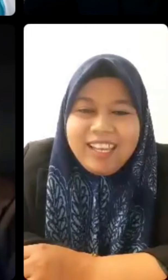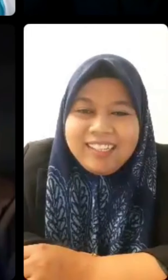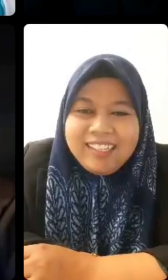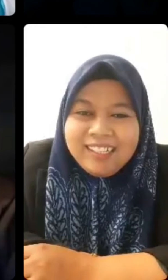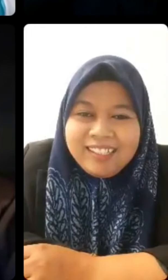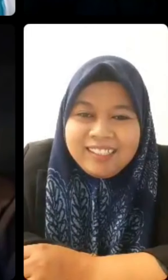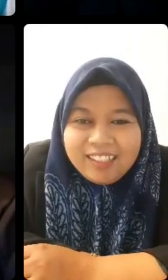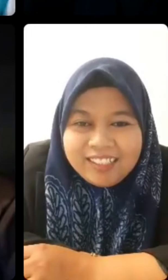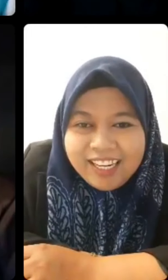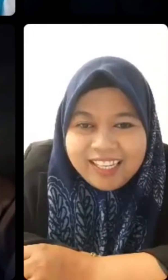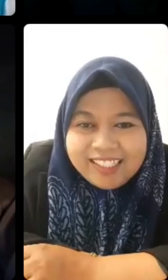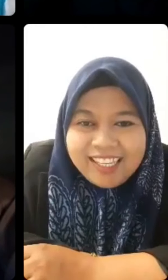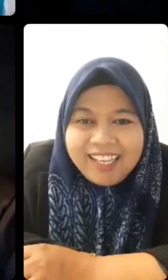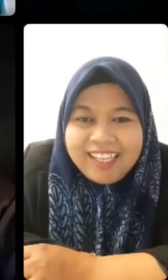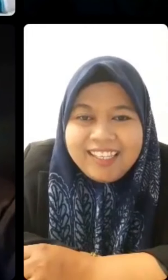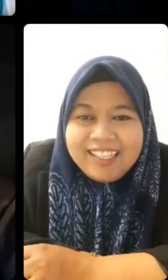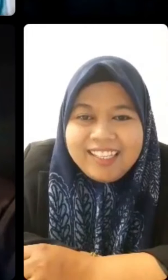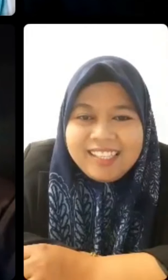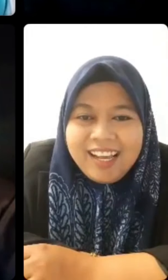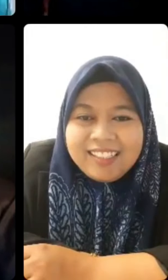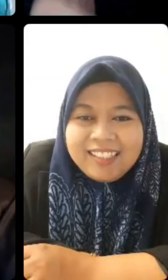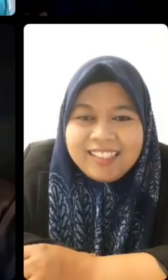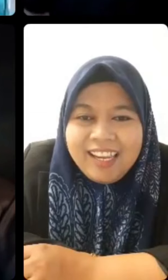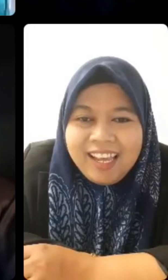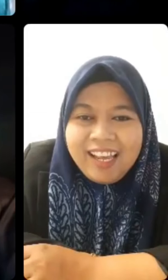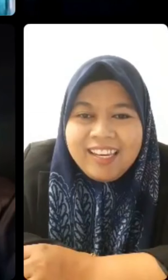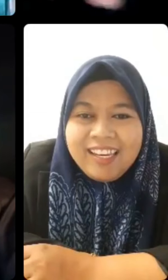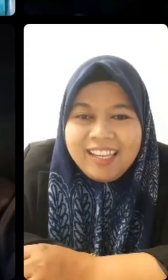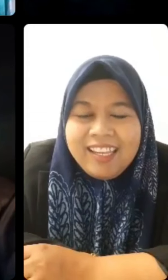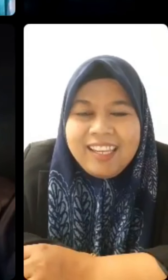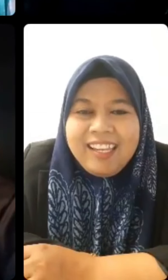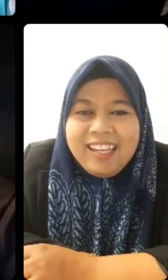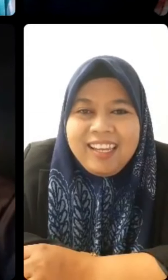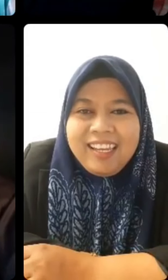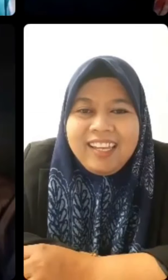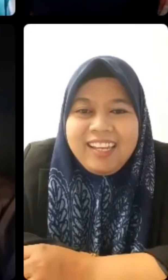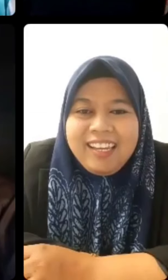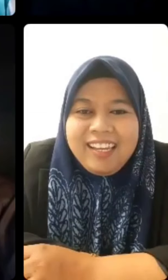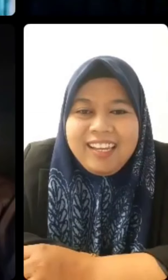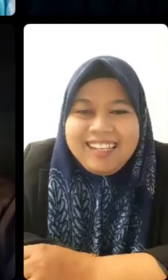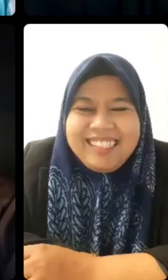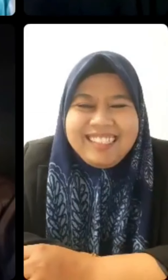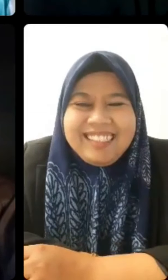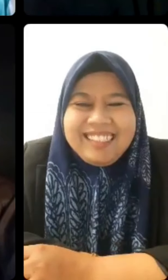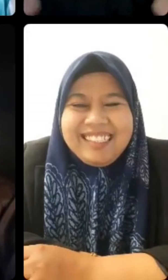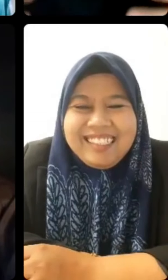TikTok saya, TikTok Cik Nis, Nisa Jailani.